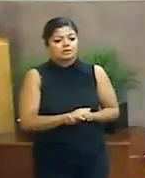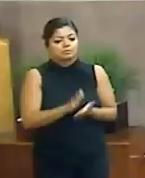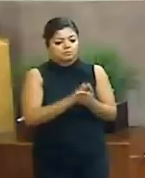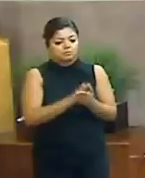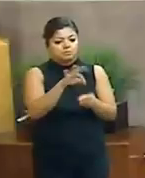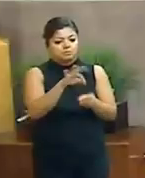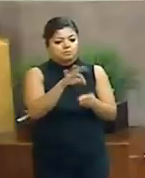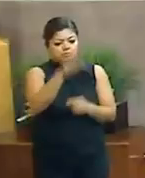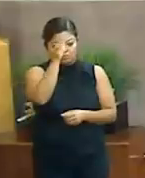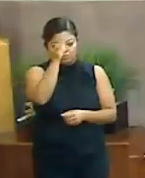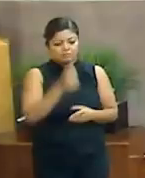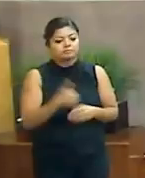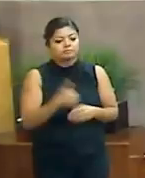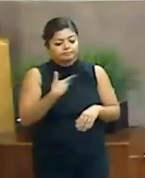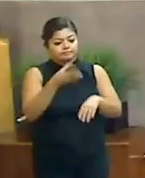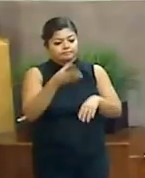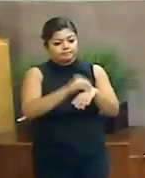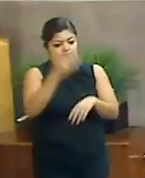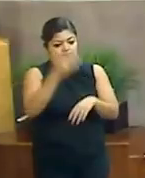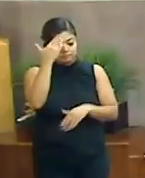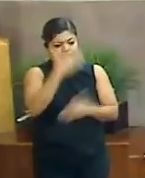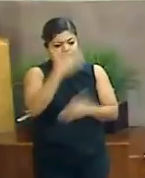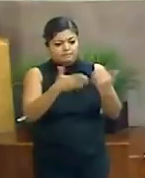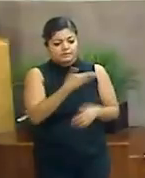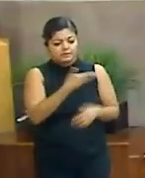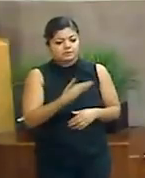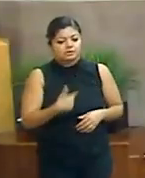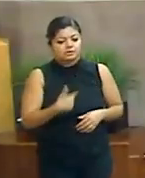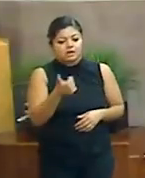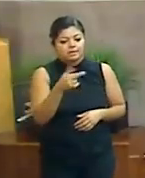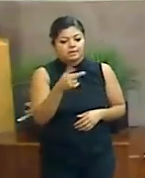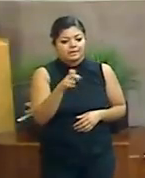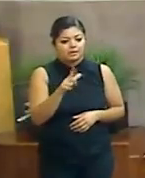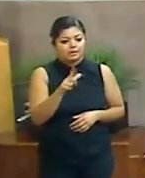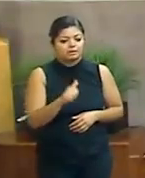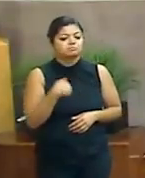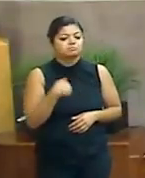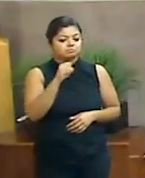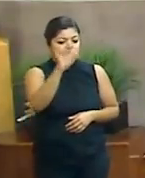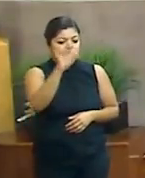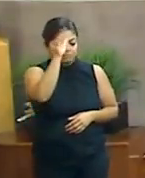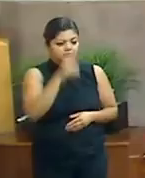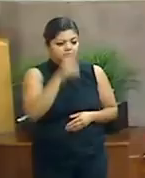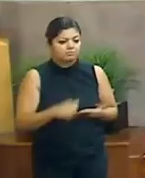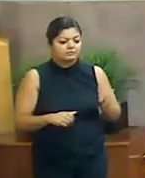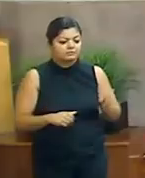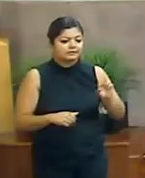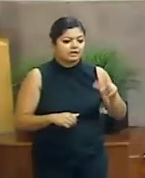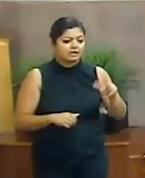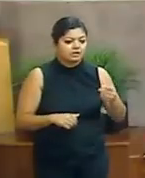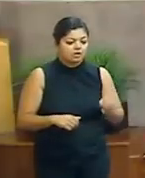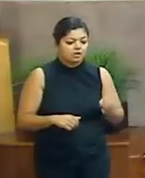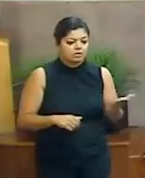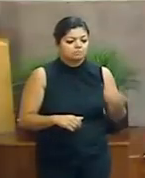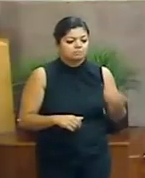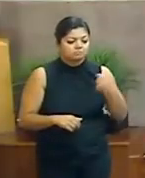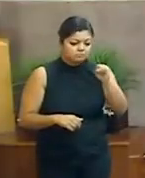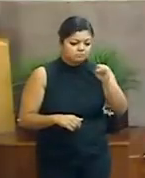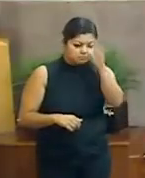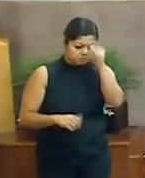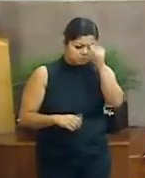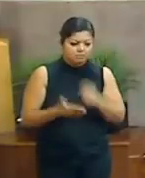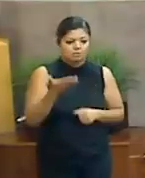correspondiente autorización extra presidente máquina del 20 magistrados ejemplo de un